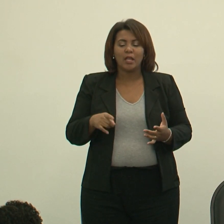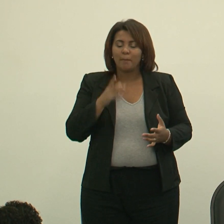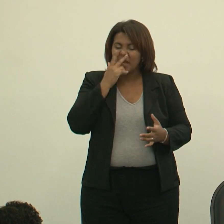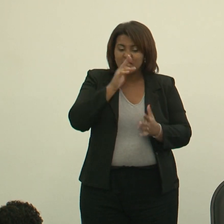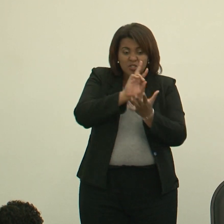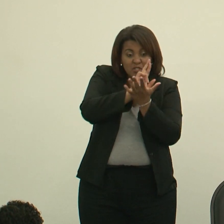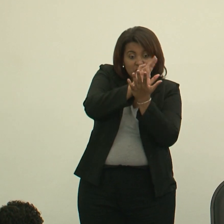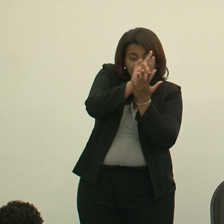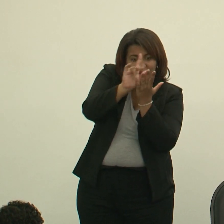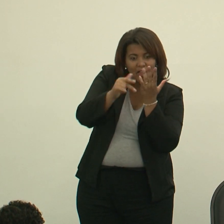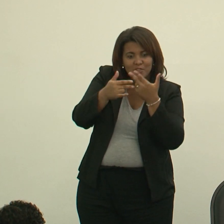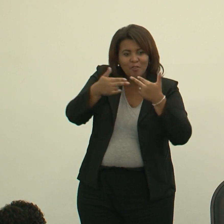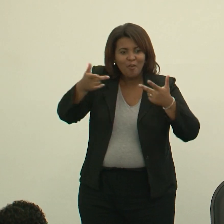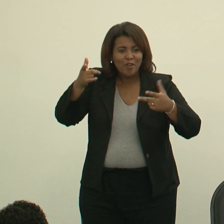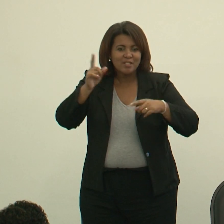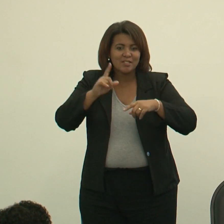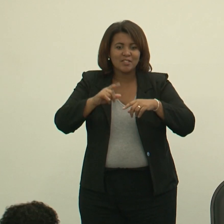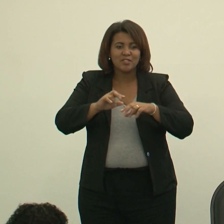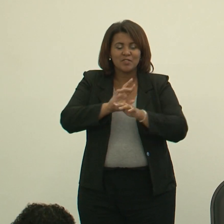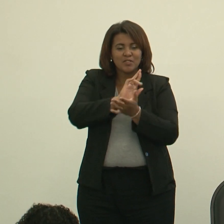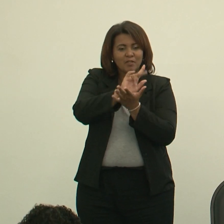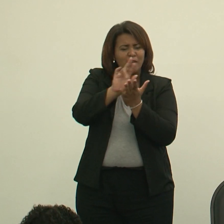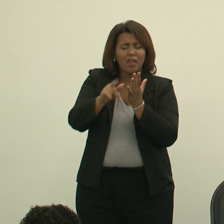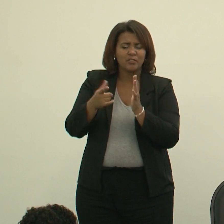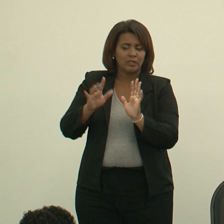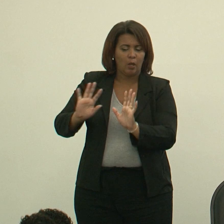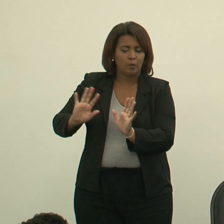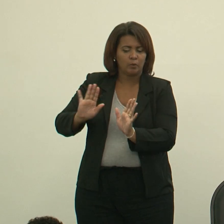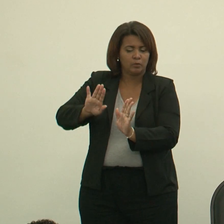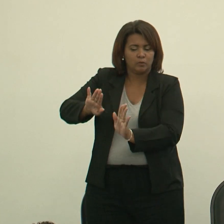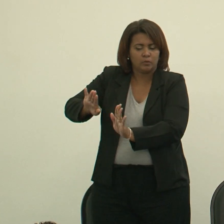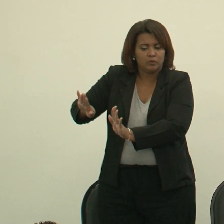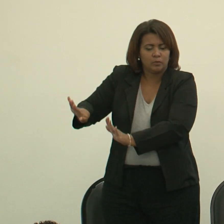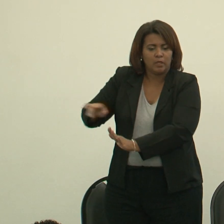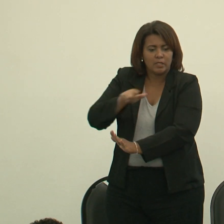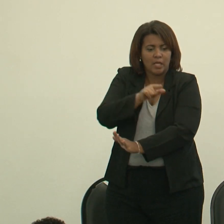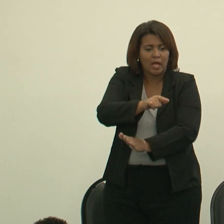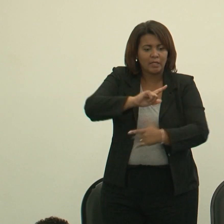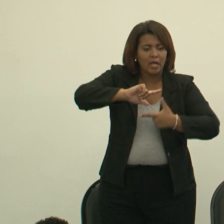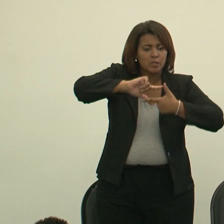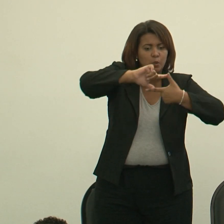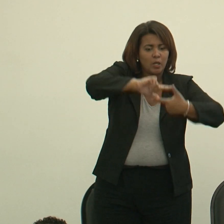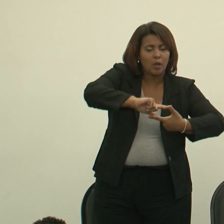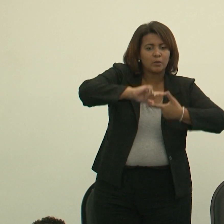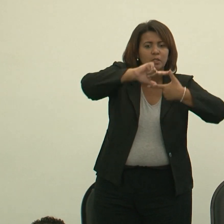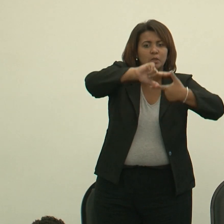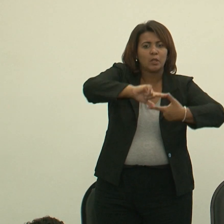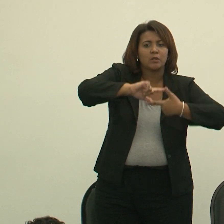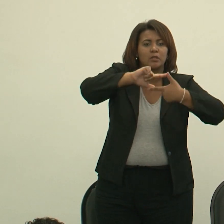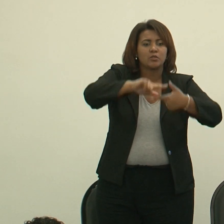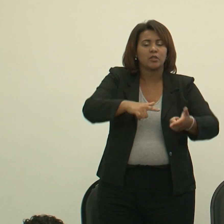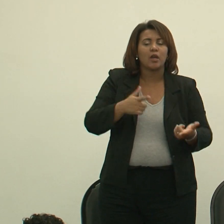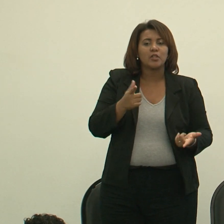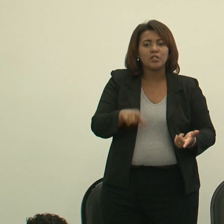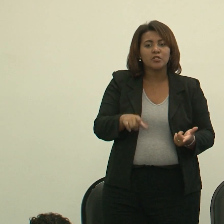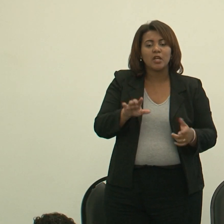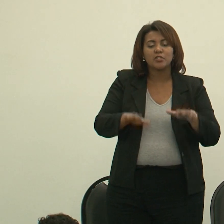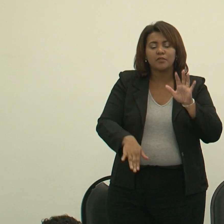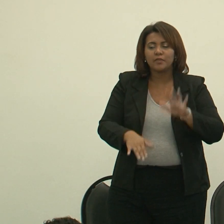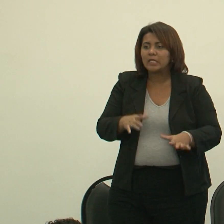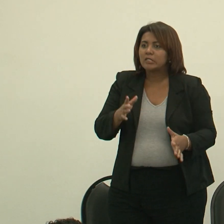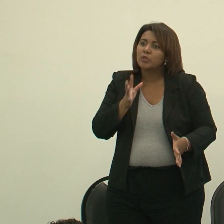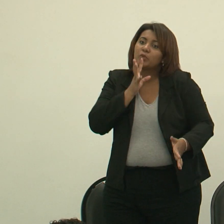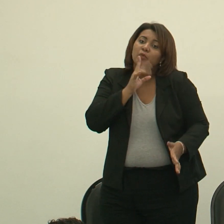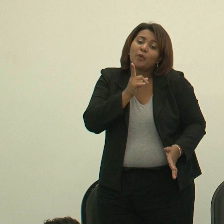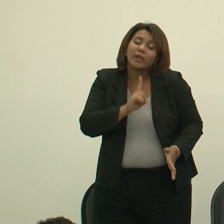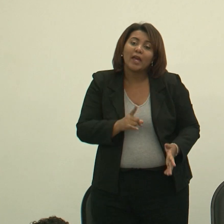deixado. Isso a gente vem ganhando espaço, mas às vezes por simples desconhecimento a gente não tem como trabalhar com